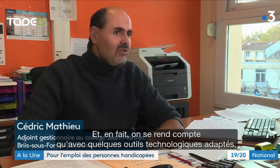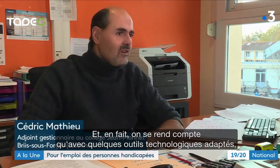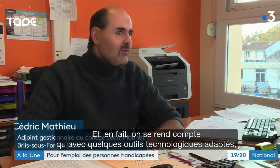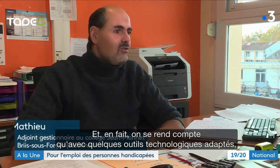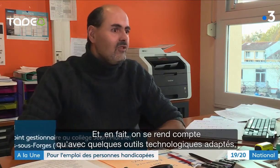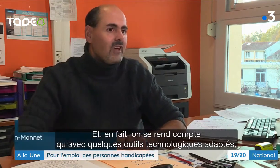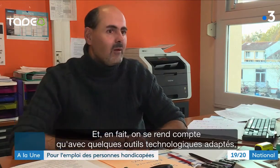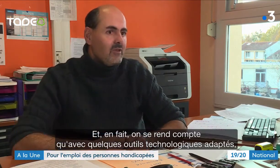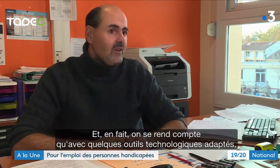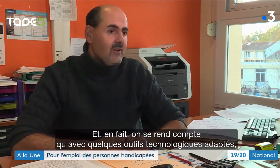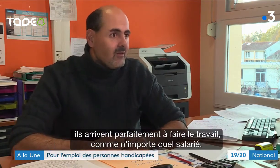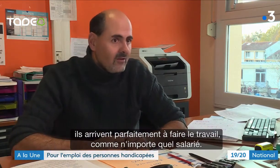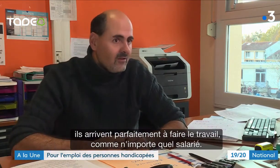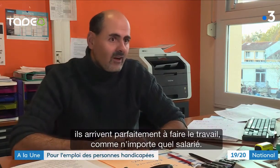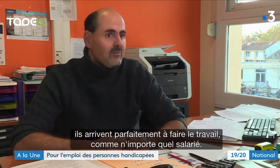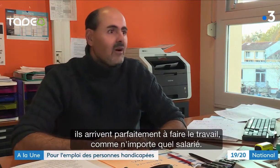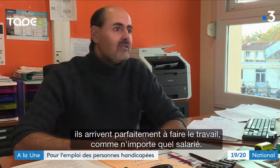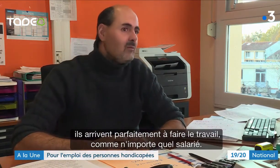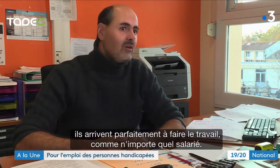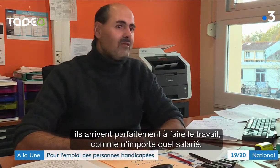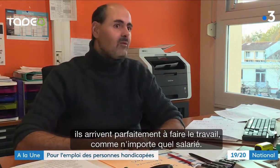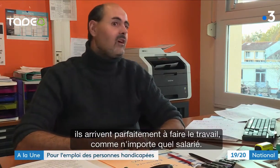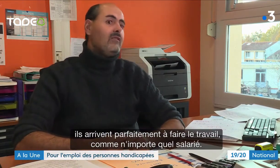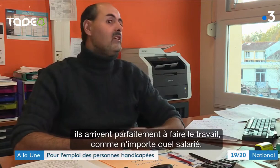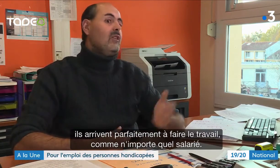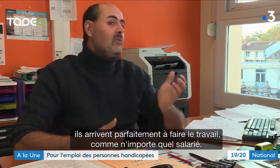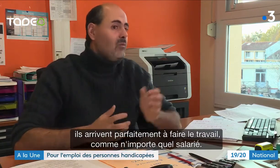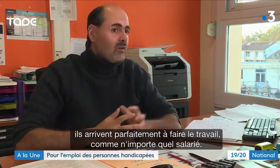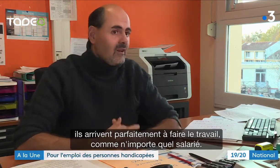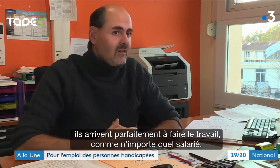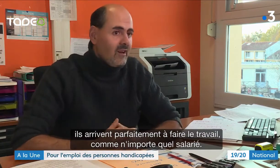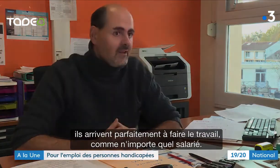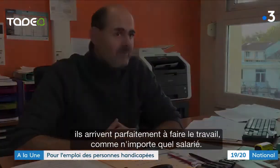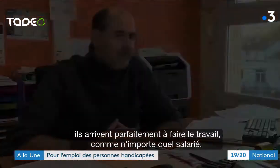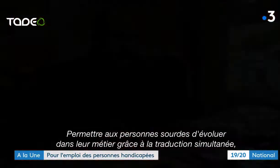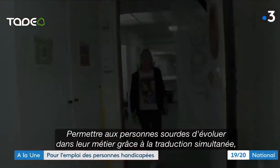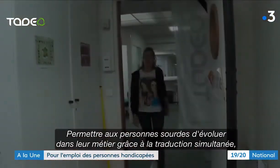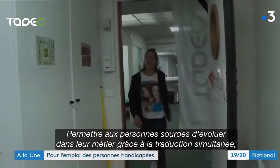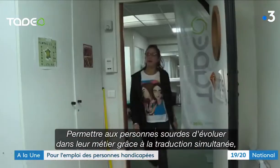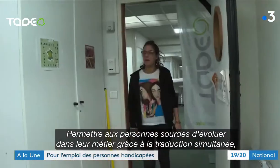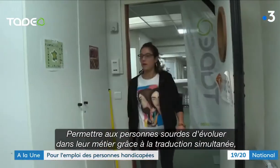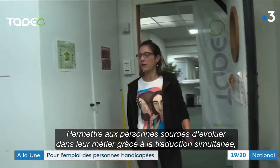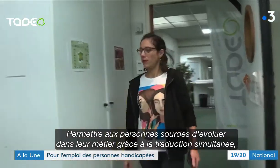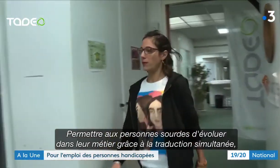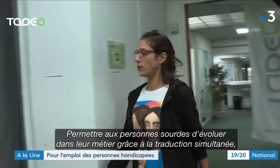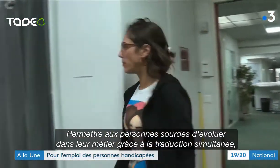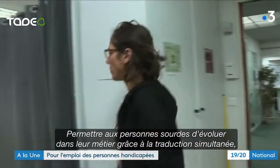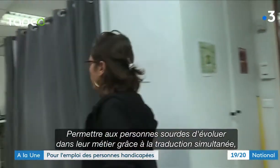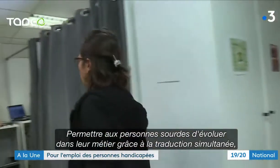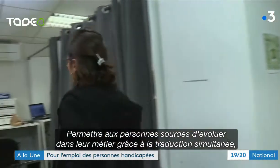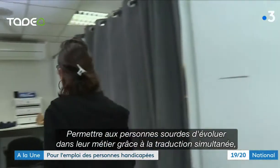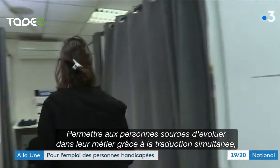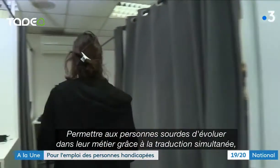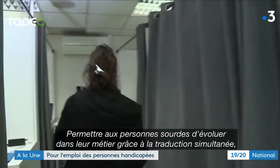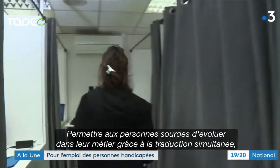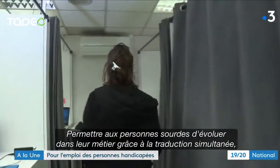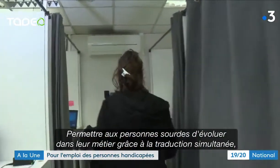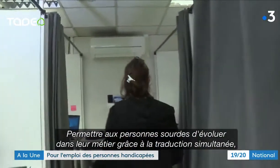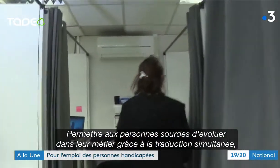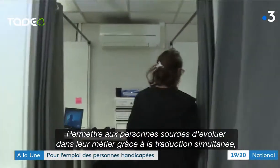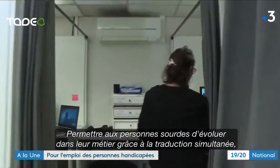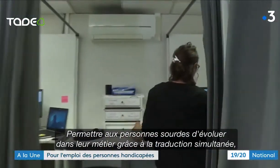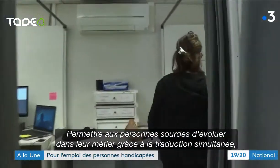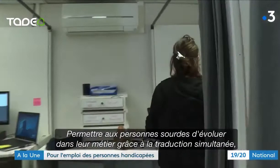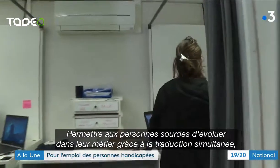quelques outils technologiques adaptés, ils arrivent parfaitement à faire le travail comme n'importe quel salarié. Permettre aux personnes sourdes d'évoluer dans leur